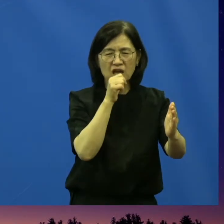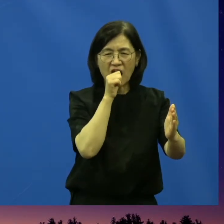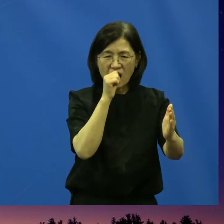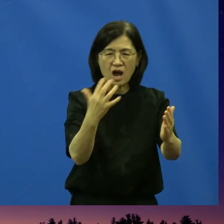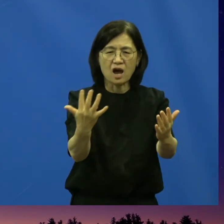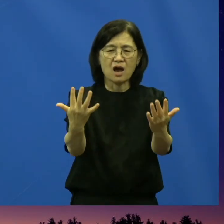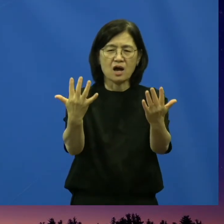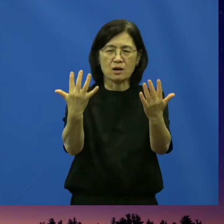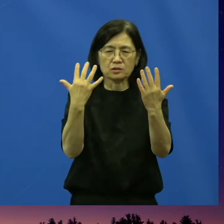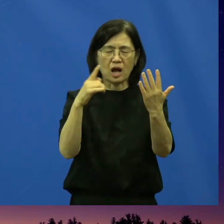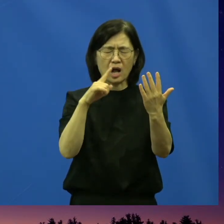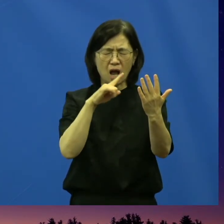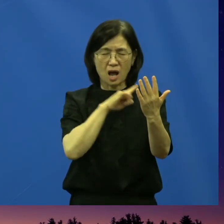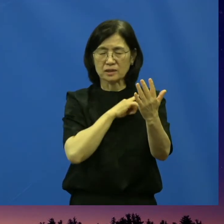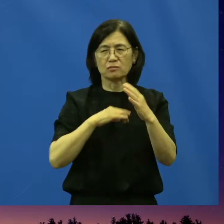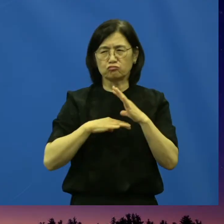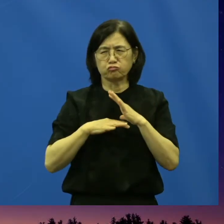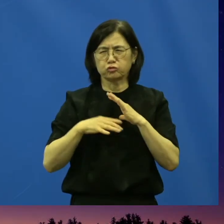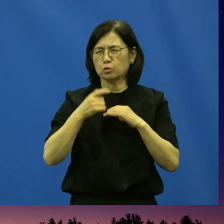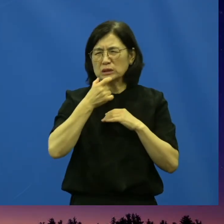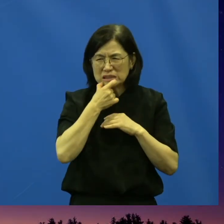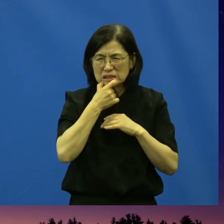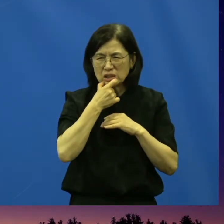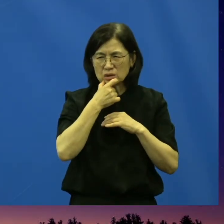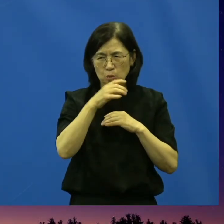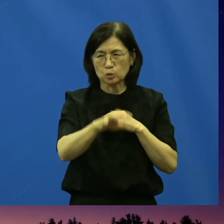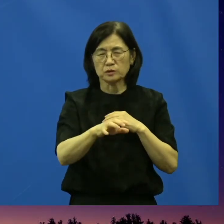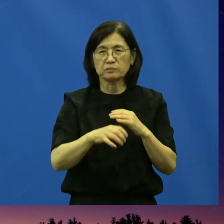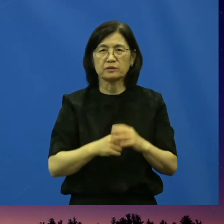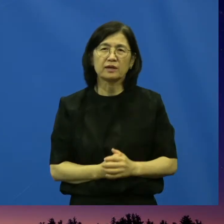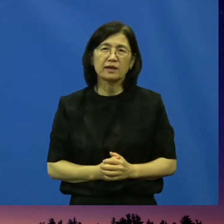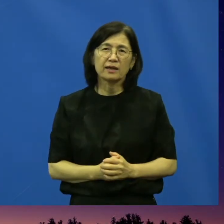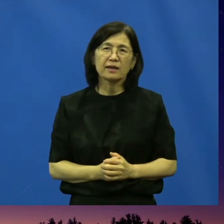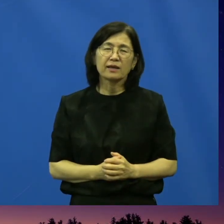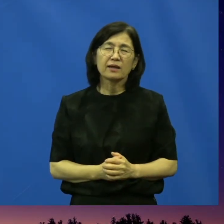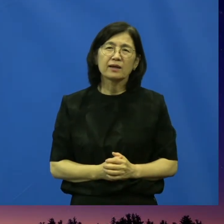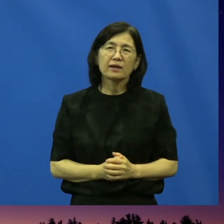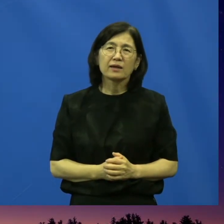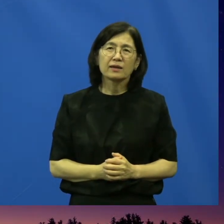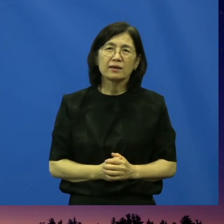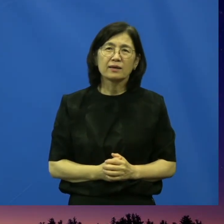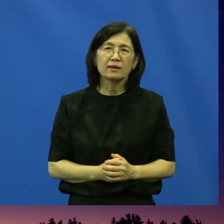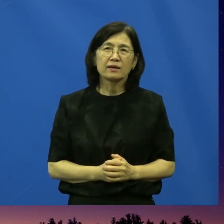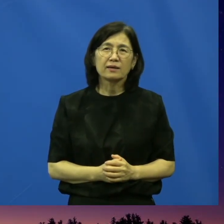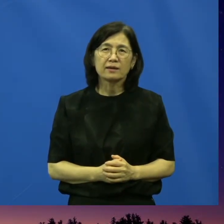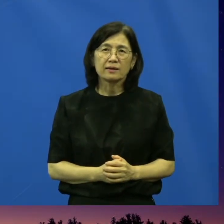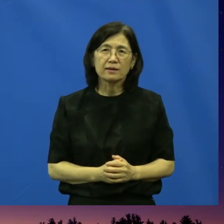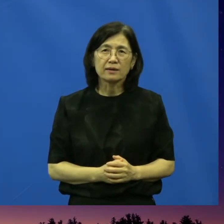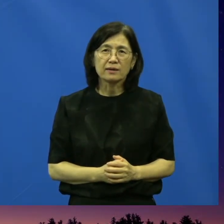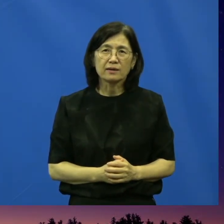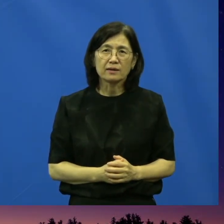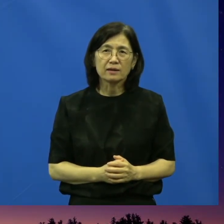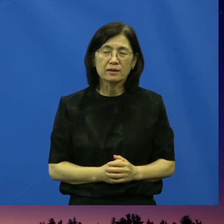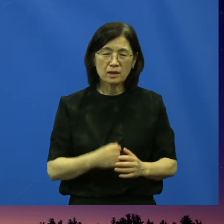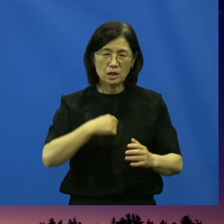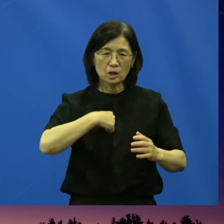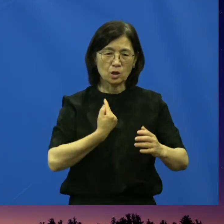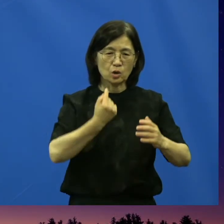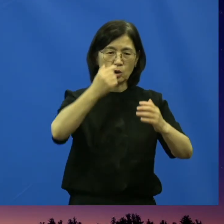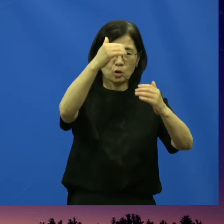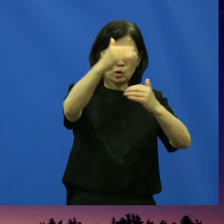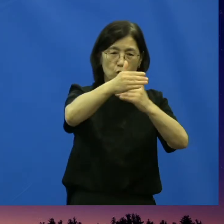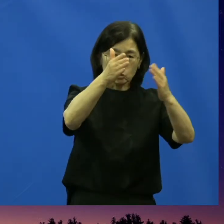수감된 삶을 살아가는 거와 똑같아요. 그러니까 이 사람은 다른 사람들과 여러 명 있는 데는 뭐 또 서로 뭐